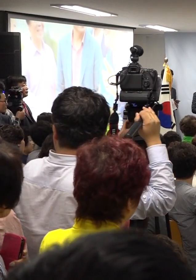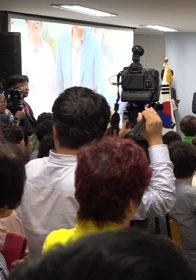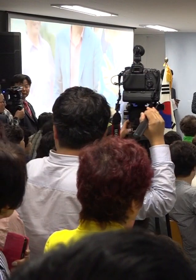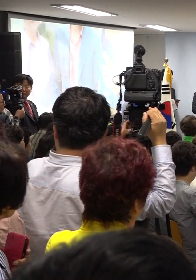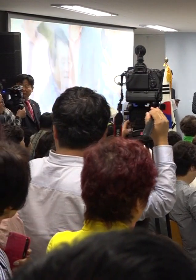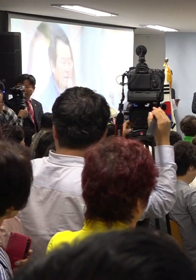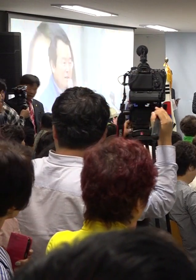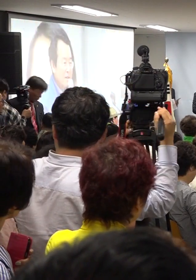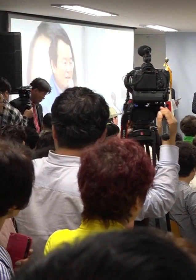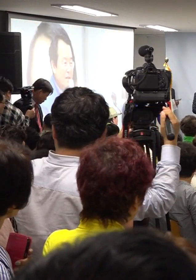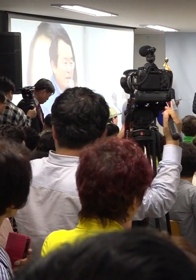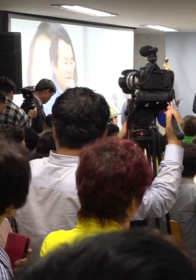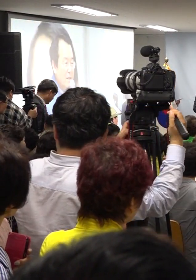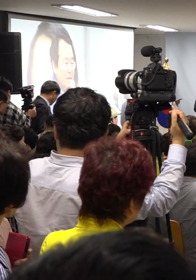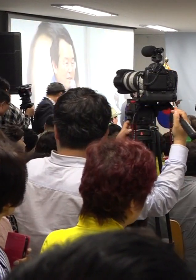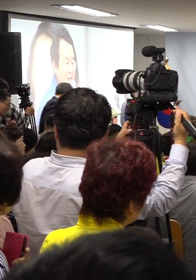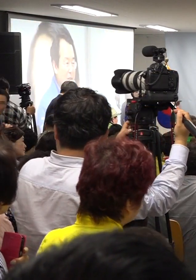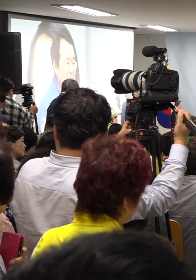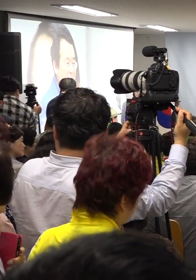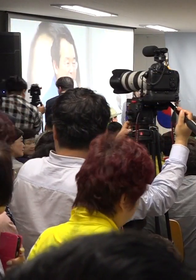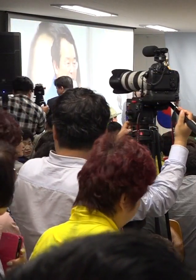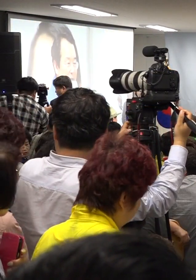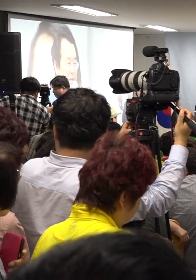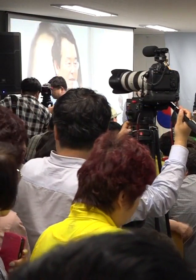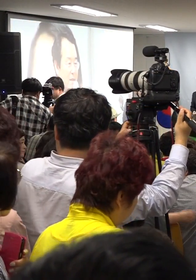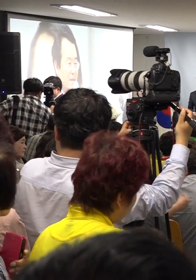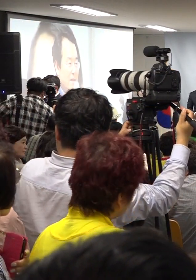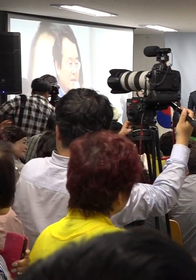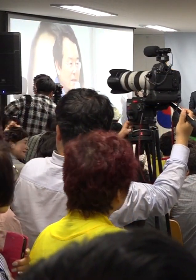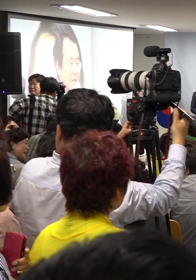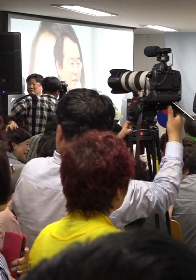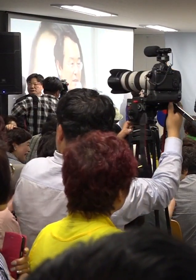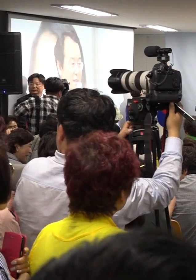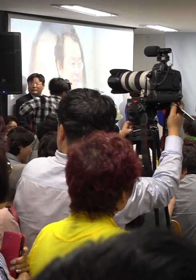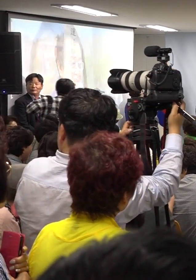환호와 함께 박수를 부탁드리겠습니다.